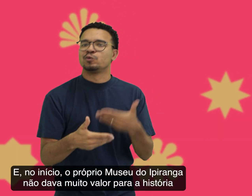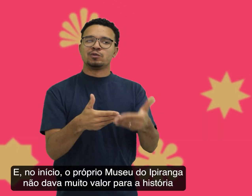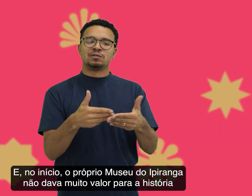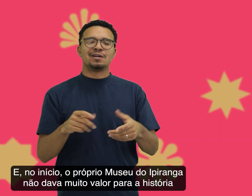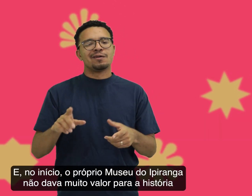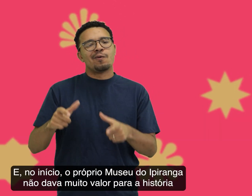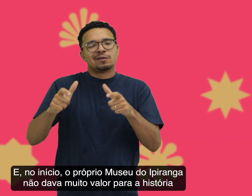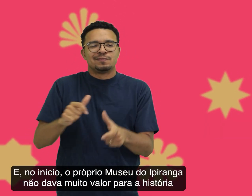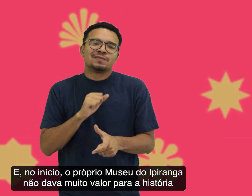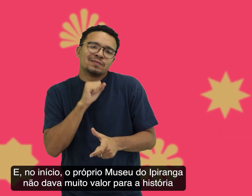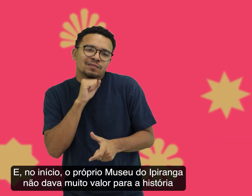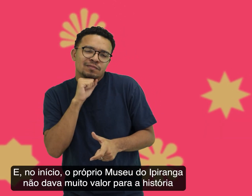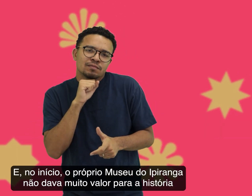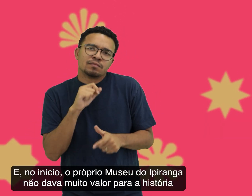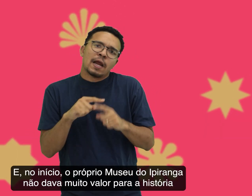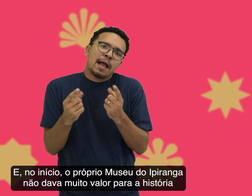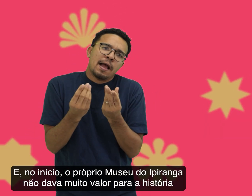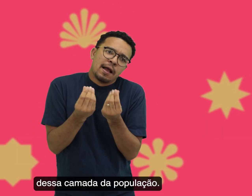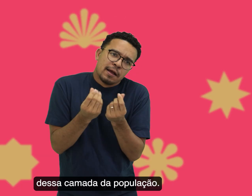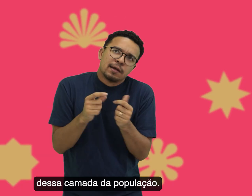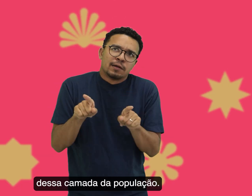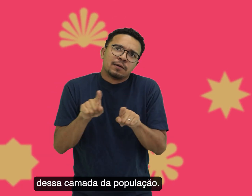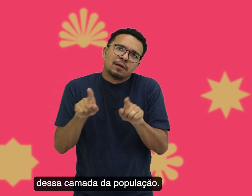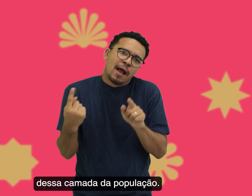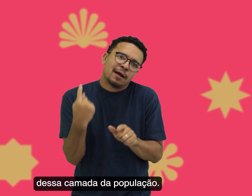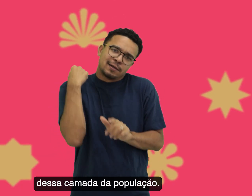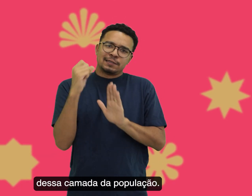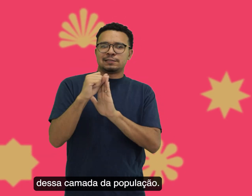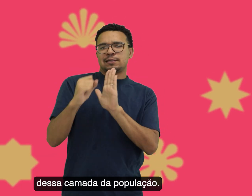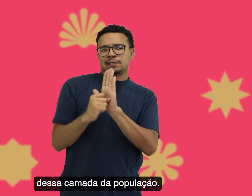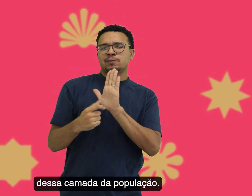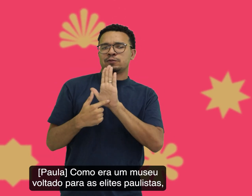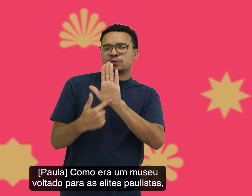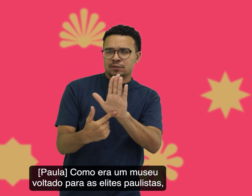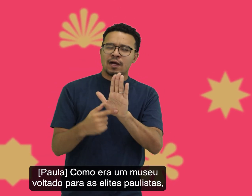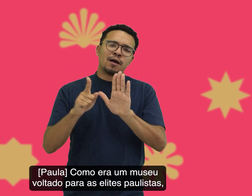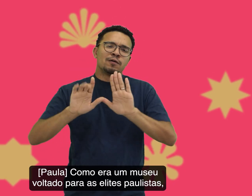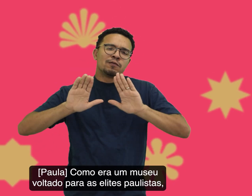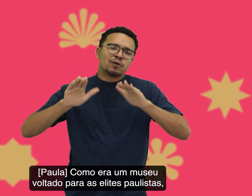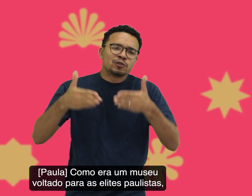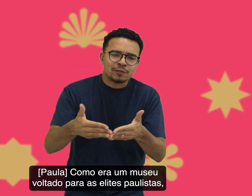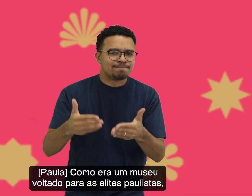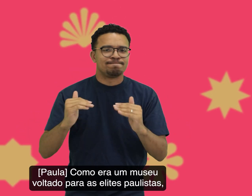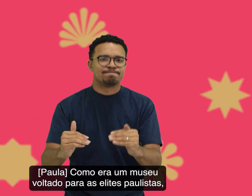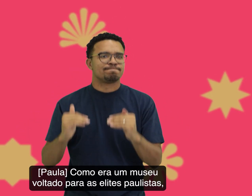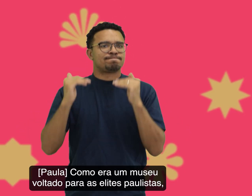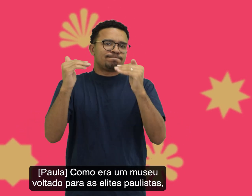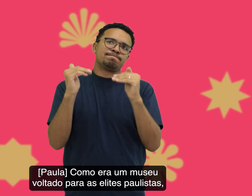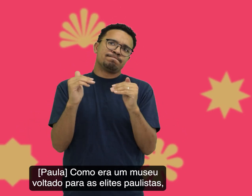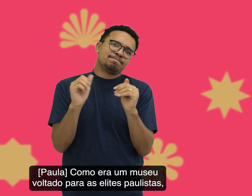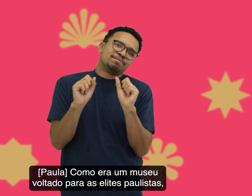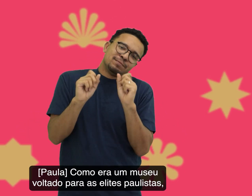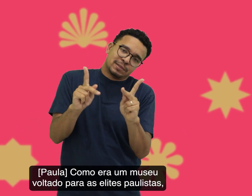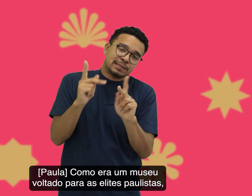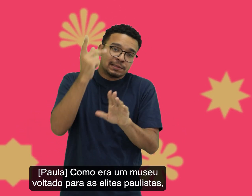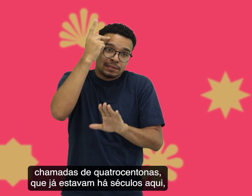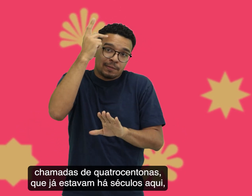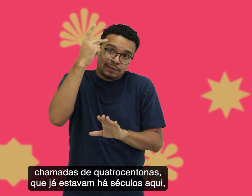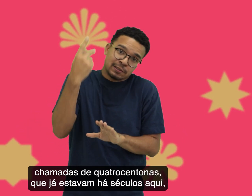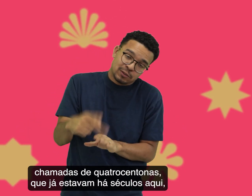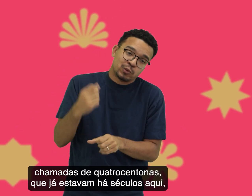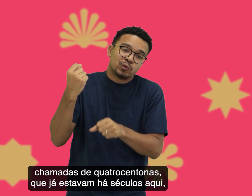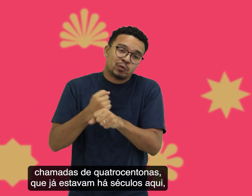no início, o próprio Museu do Ipiranga não dava muito valor para a história dessa camada da população. Como era um museu voltado para as